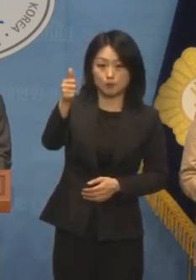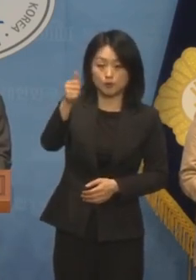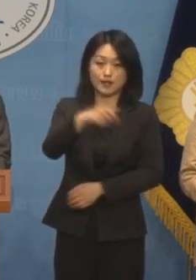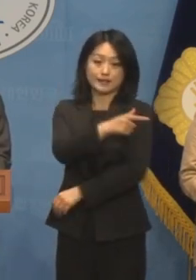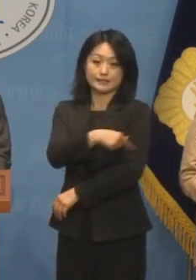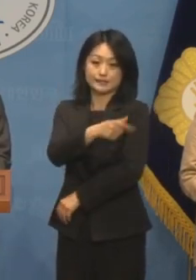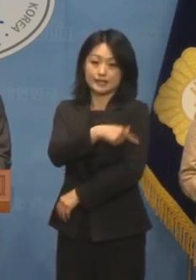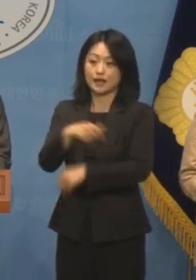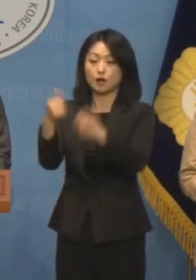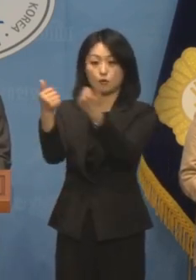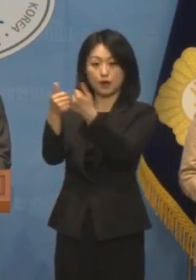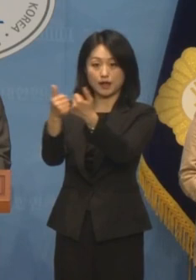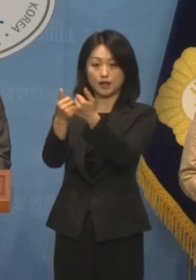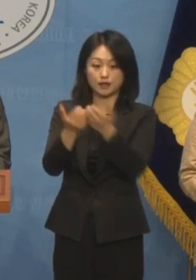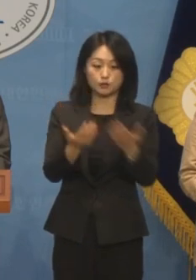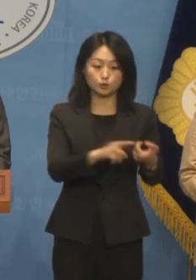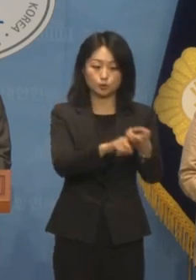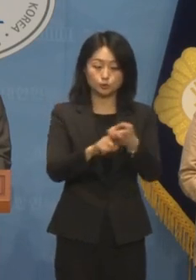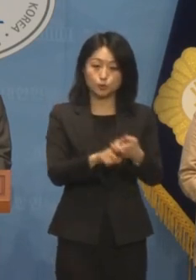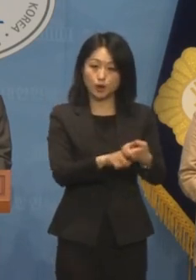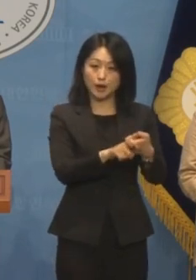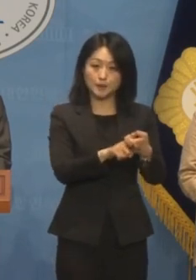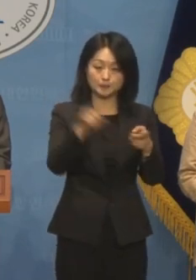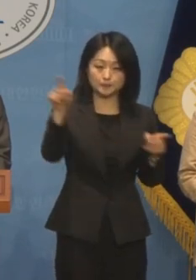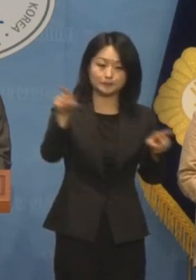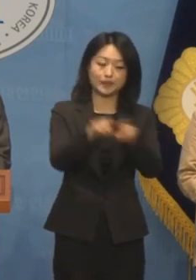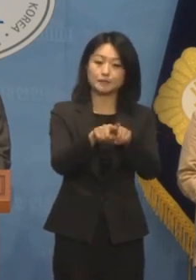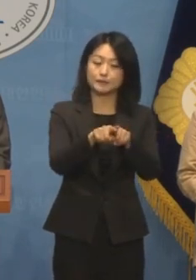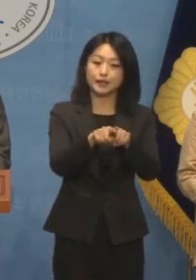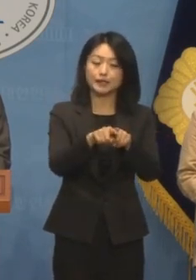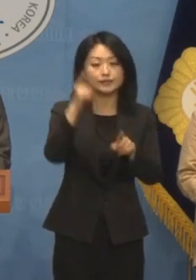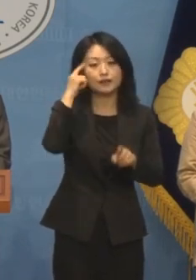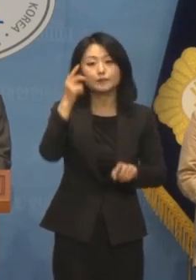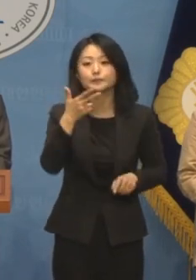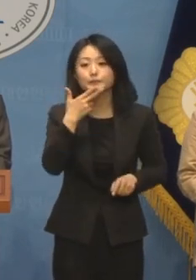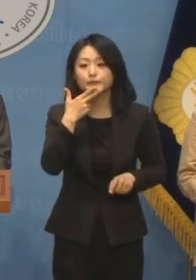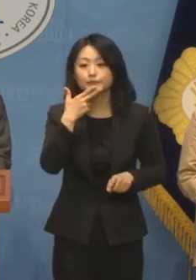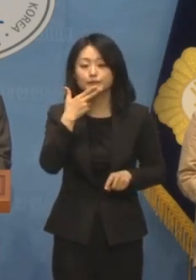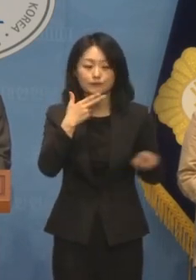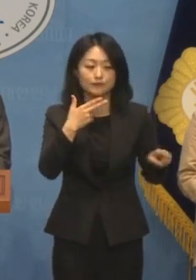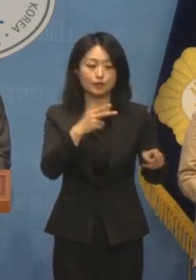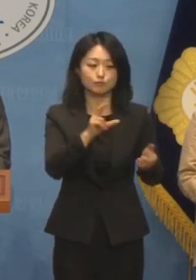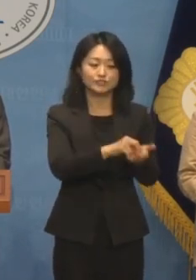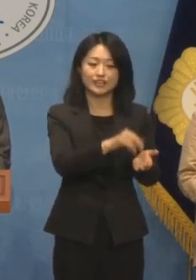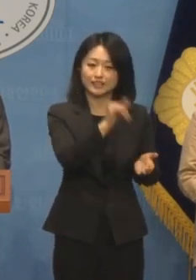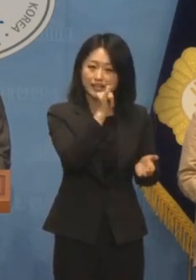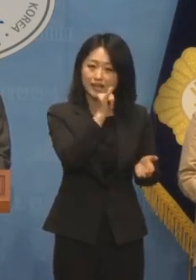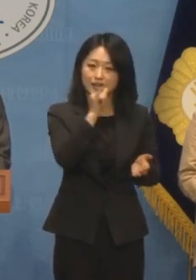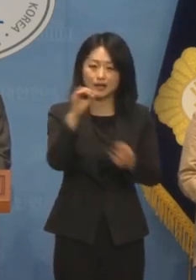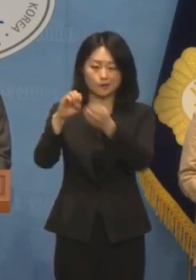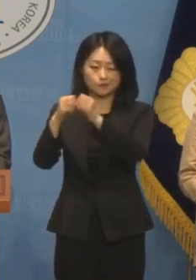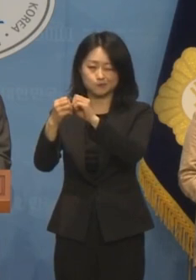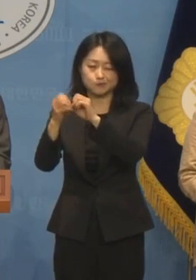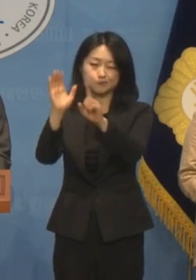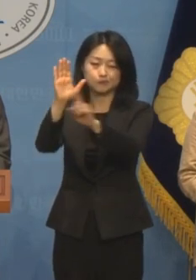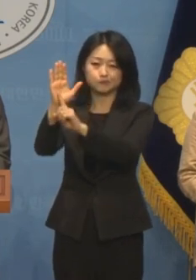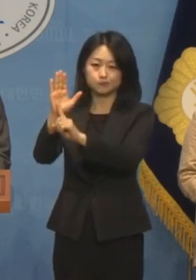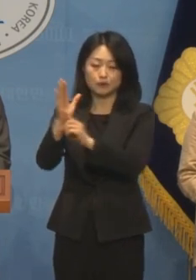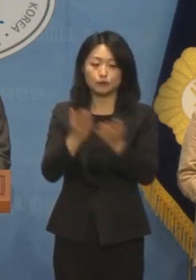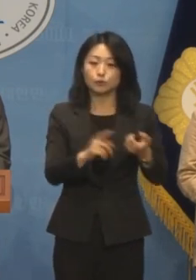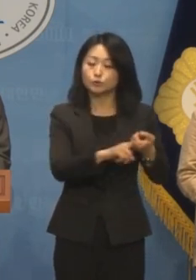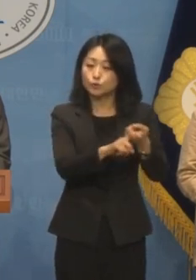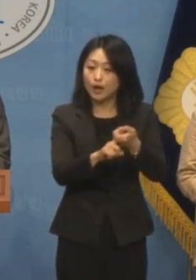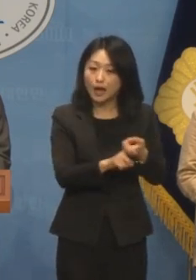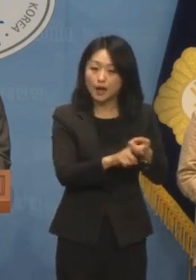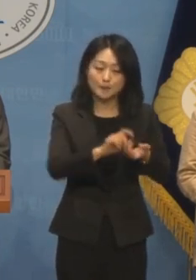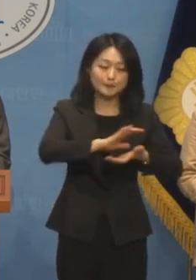대표와 이사회는 노동조합을 경영 파트너로 인정하지 않고 악의적으로 언론을 왜곡하고 교모하게